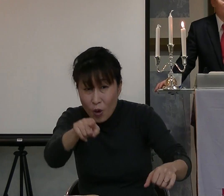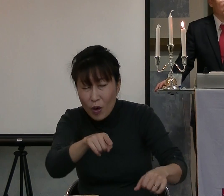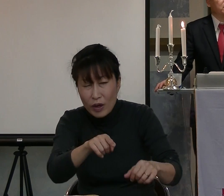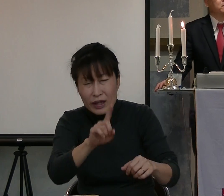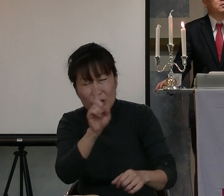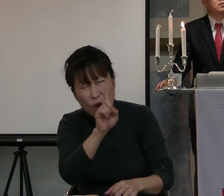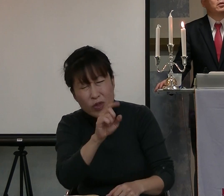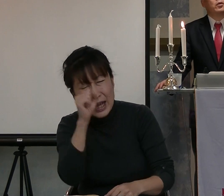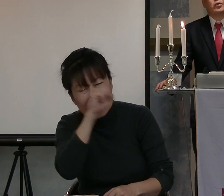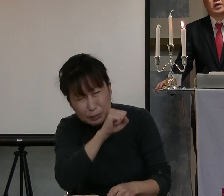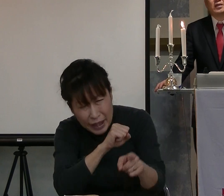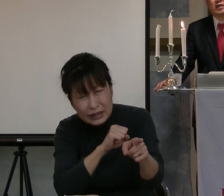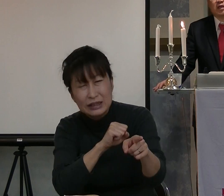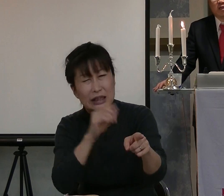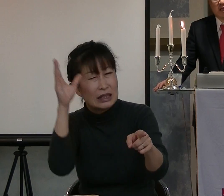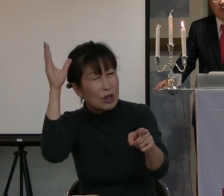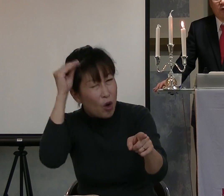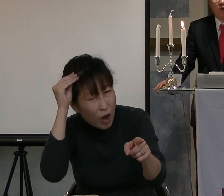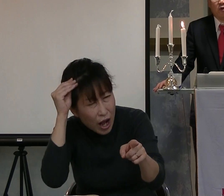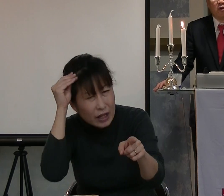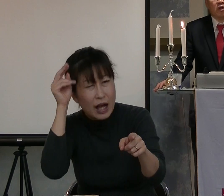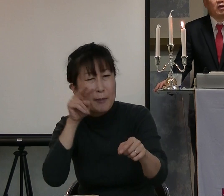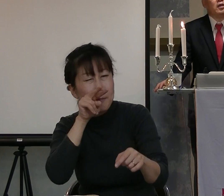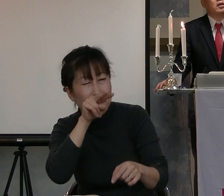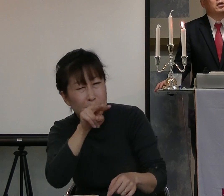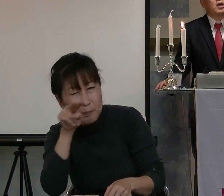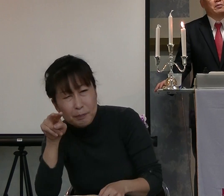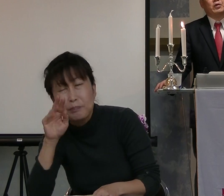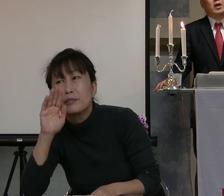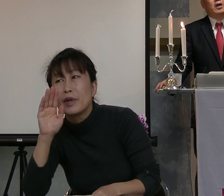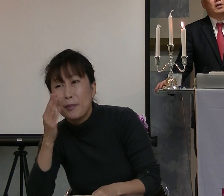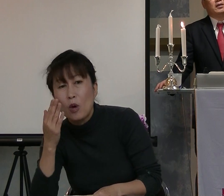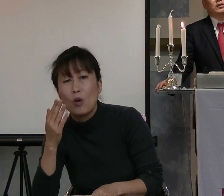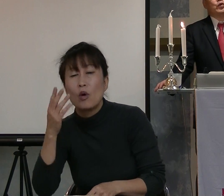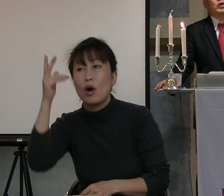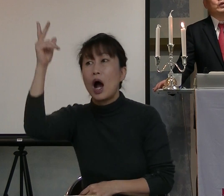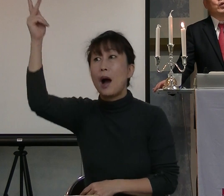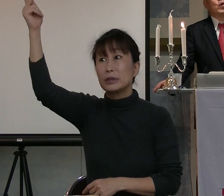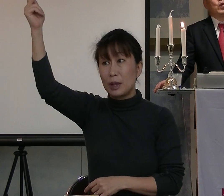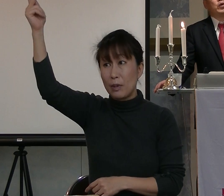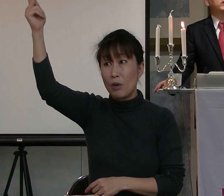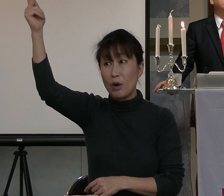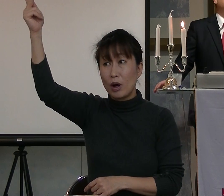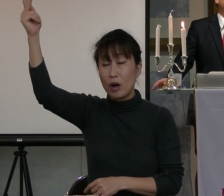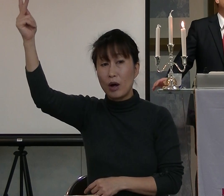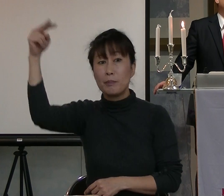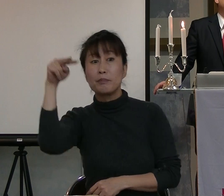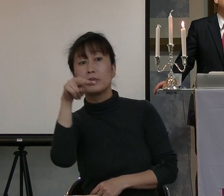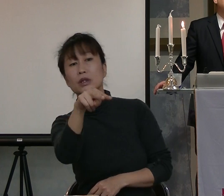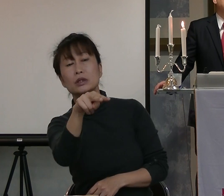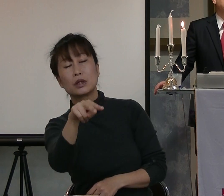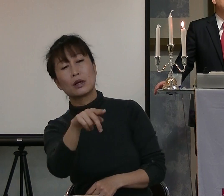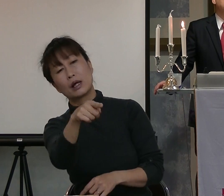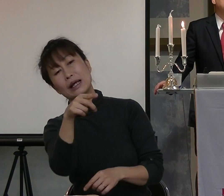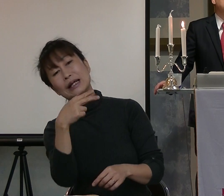る愚かさにあっても神はその人を期待しつ